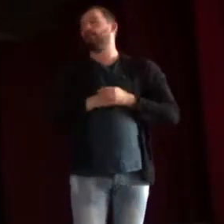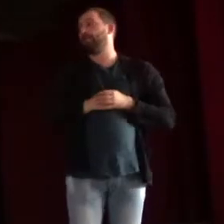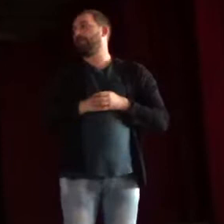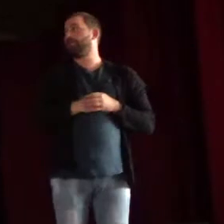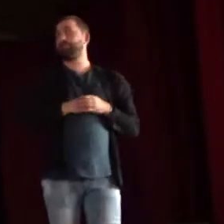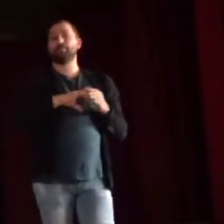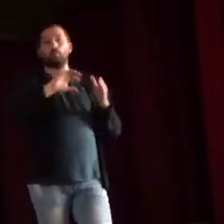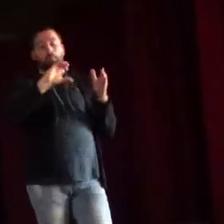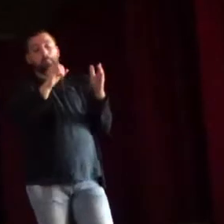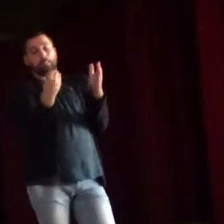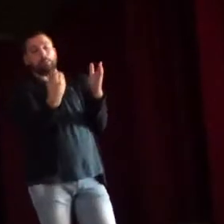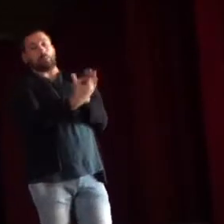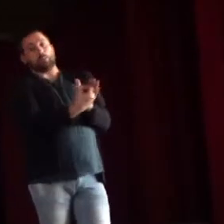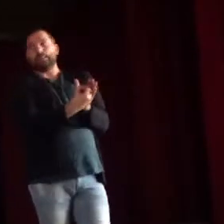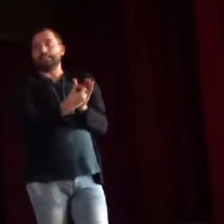C'est un grand.